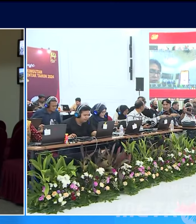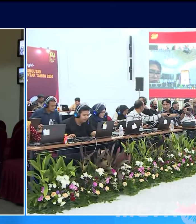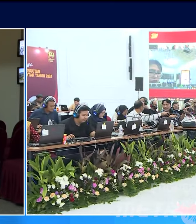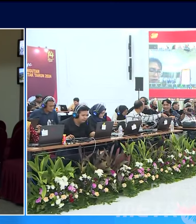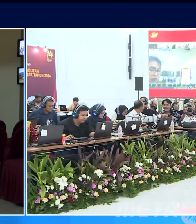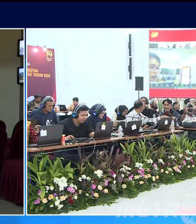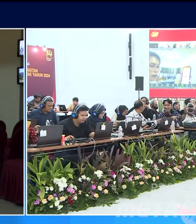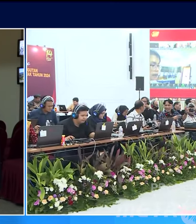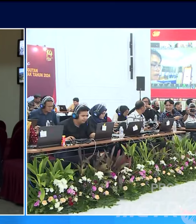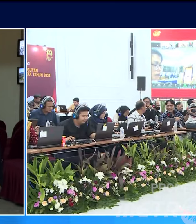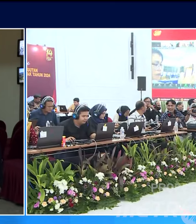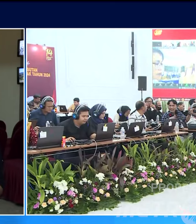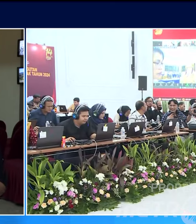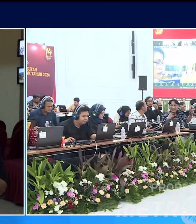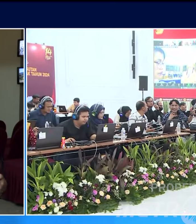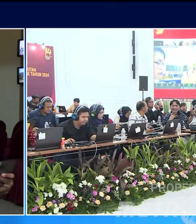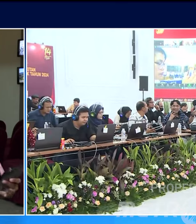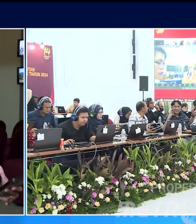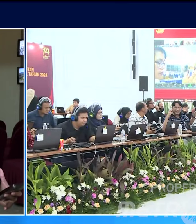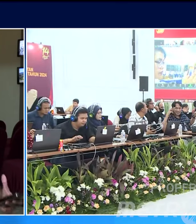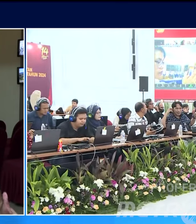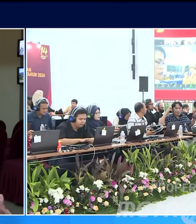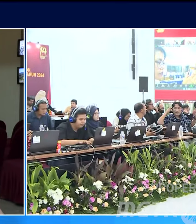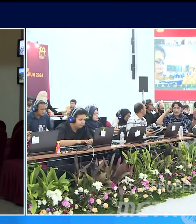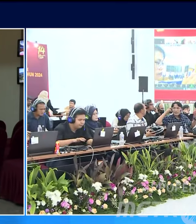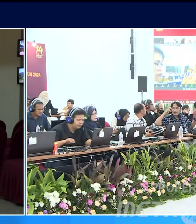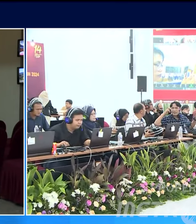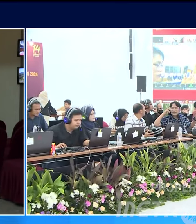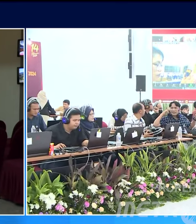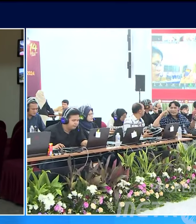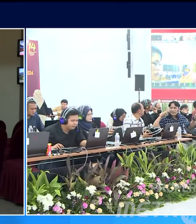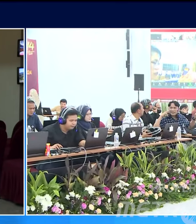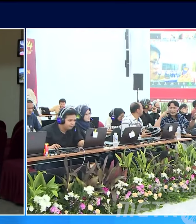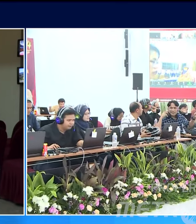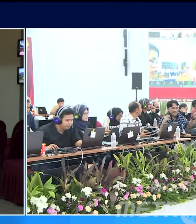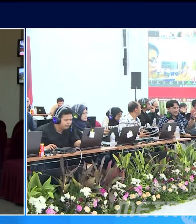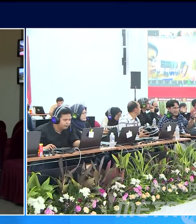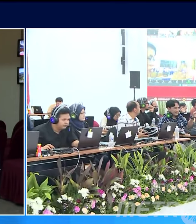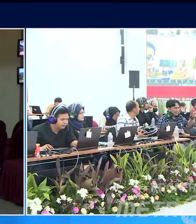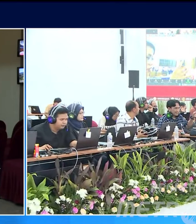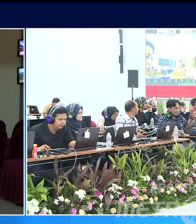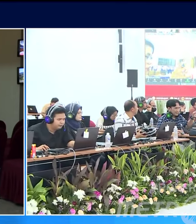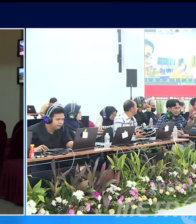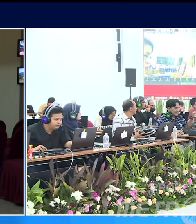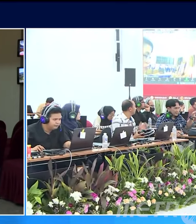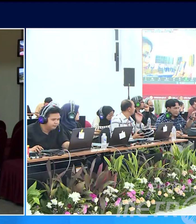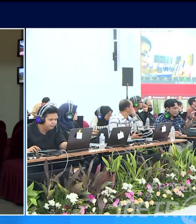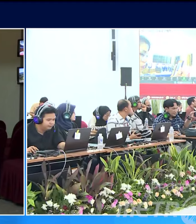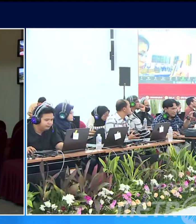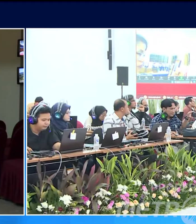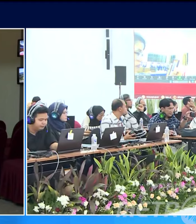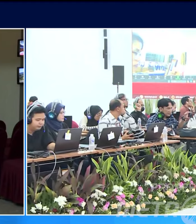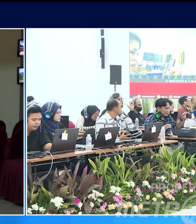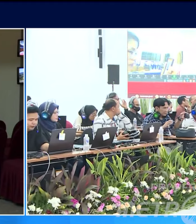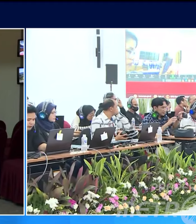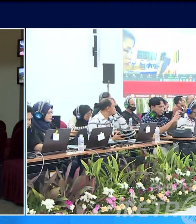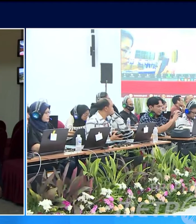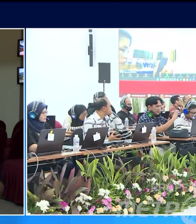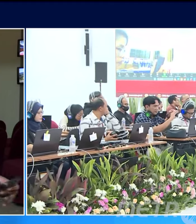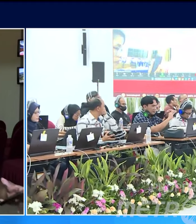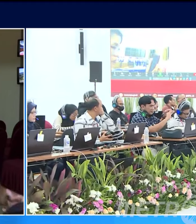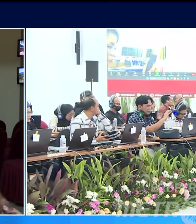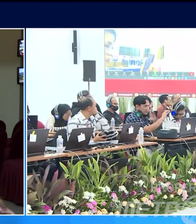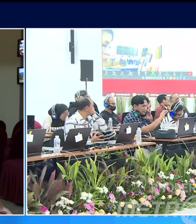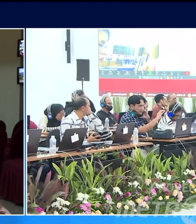berbeda di gedung KPU RI, di mana panel pertama akan dilakukan di ruang rapat lantai 2 gedung KPU RI,